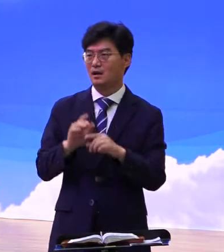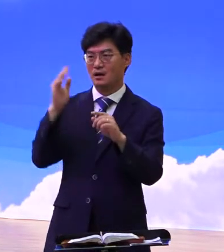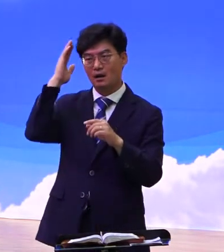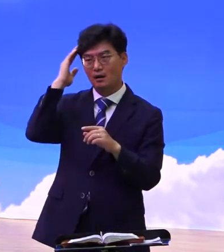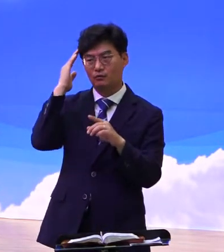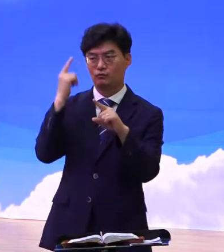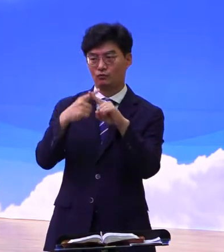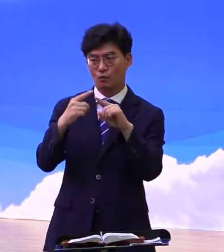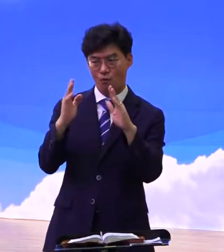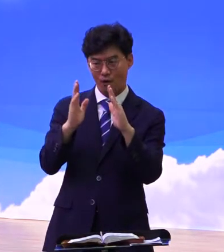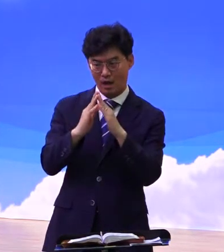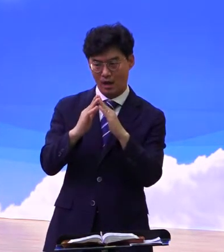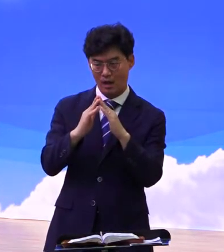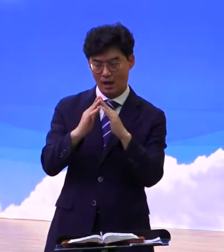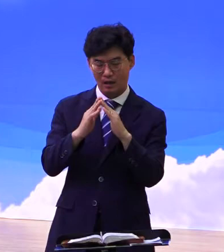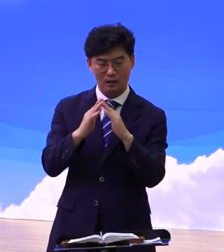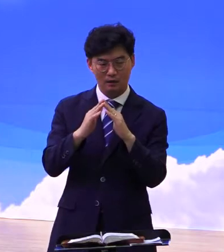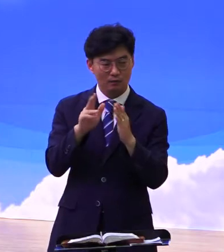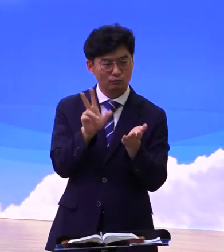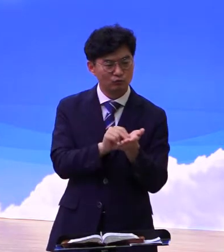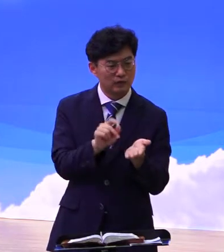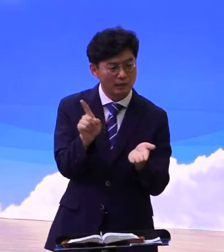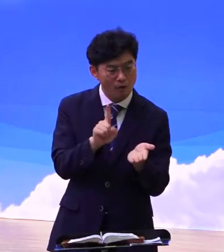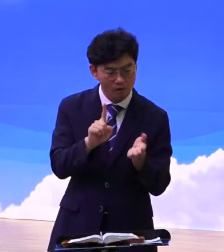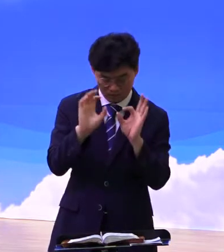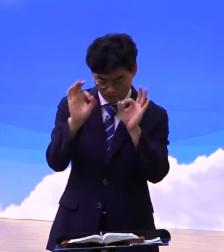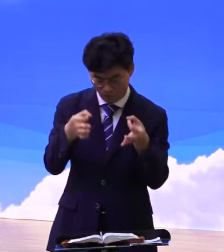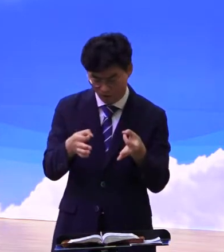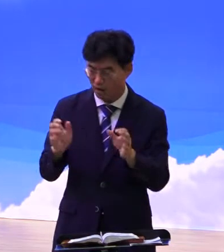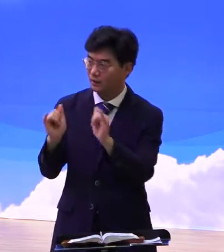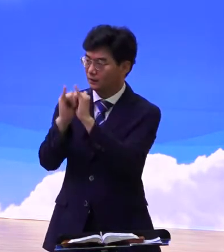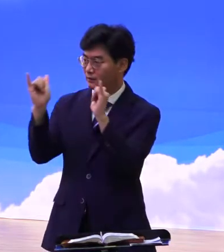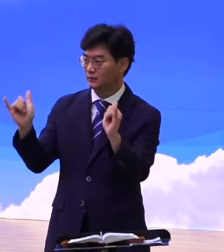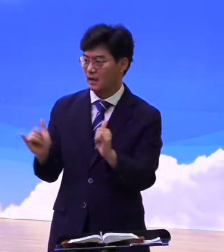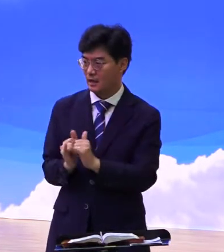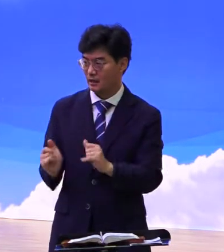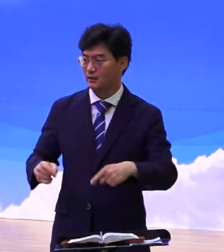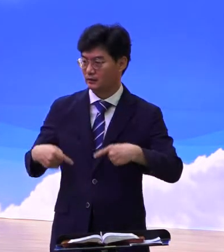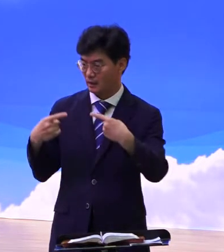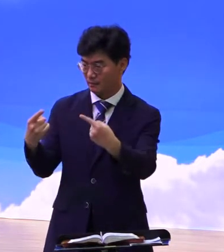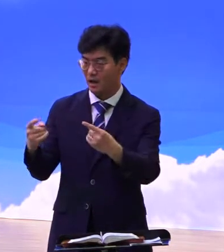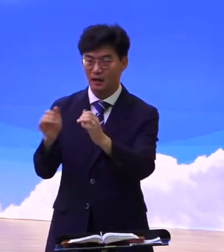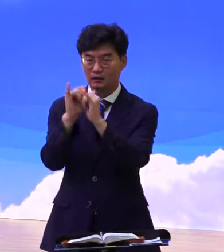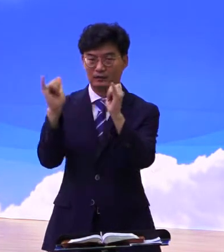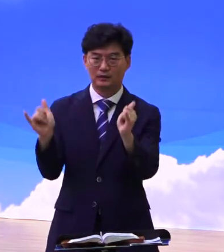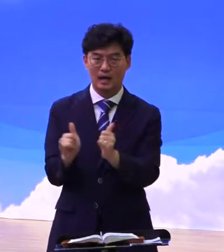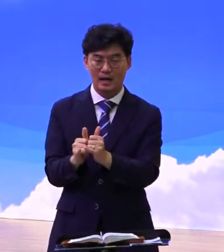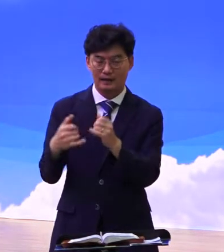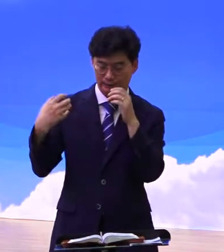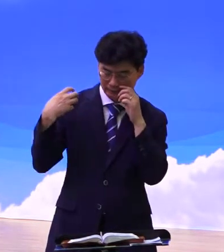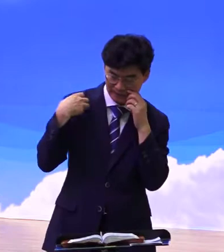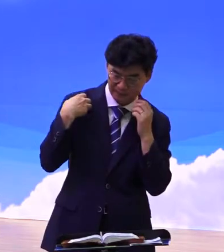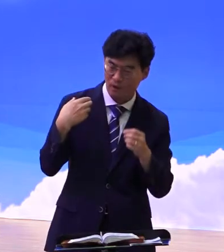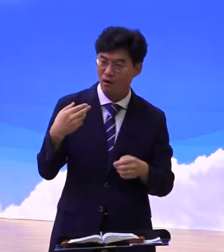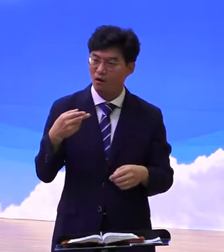담을 쌓고 세상 사회에 대한 책임을 지지 않고 얼마나 자신들만